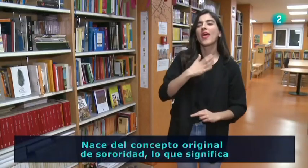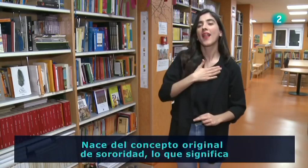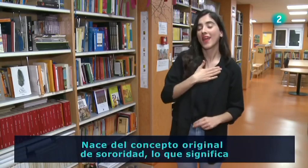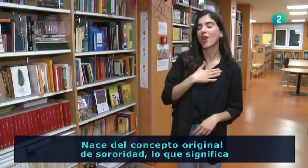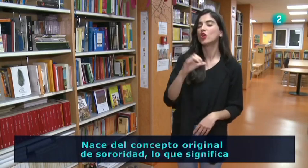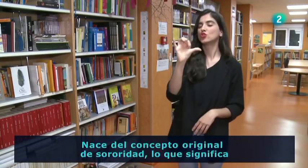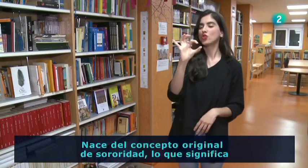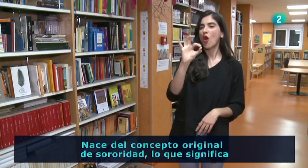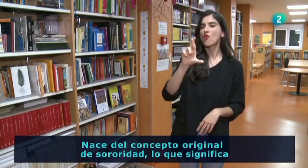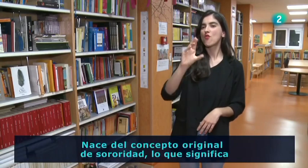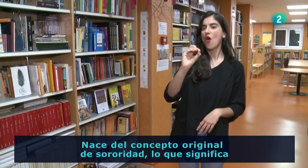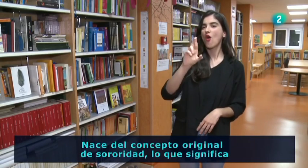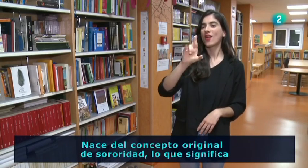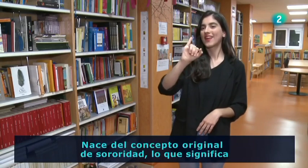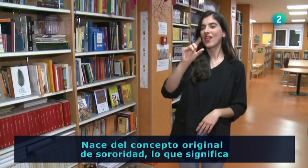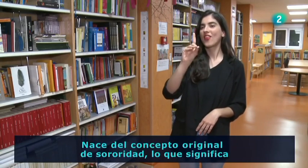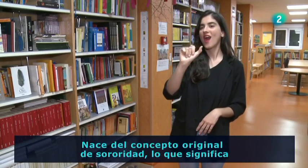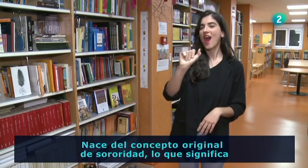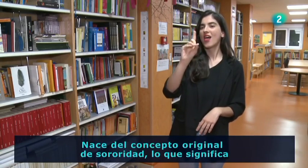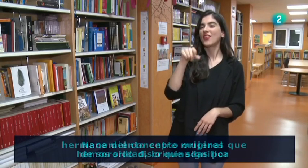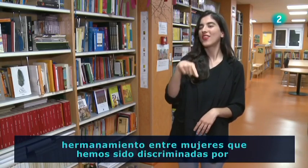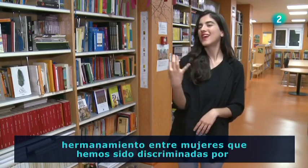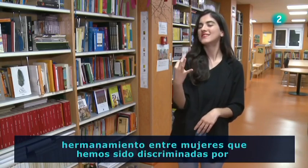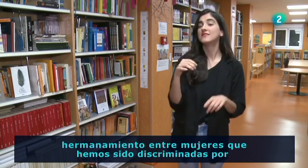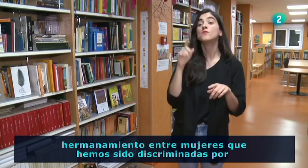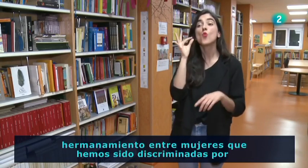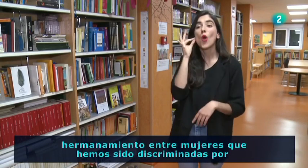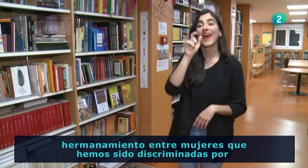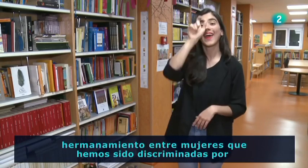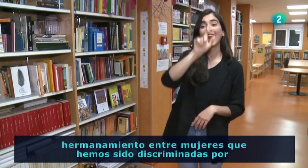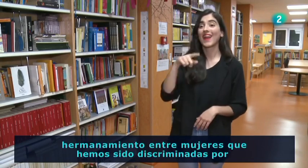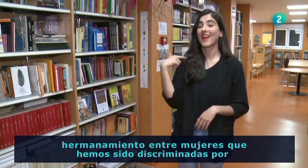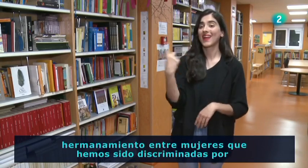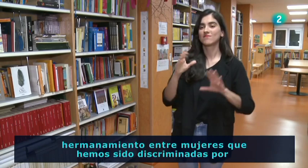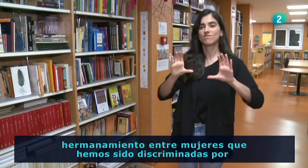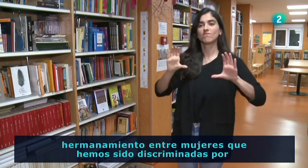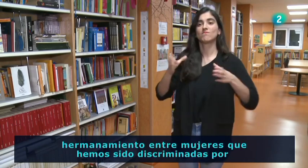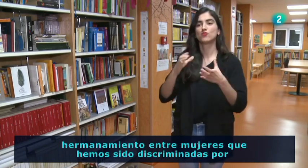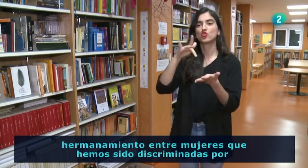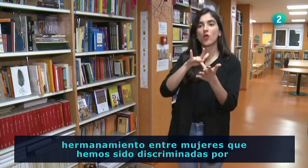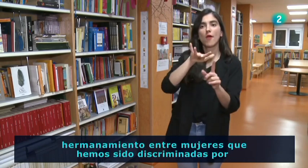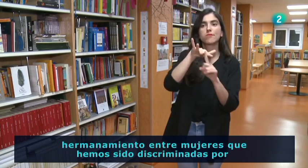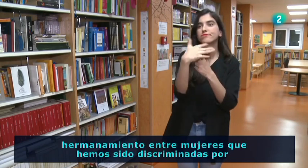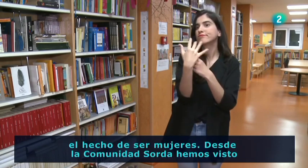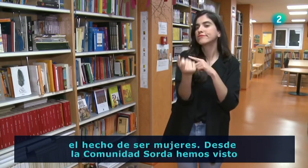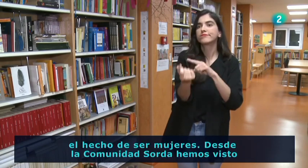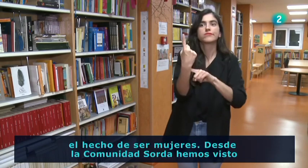Nace del concepto original de sororidad, lo que significa hermanamiento entre mujeres que hemos sido discriminadas por el hecho de ser mujeres.